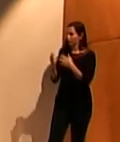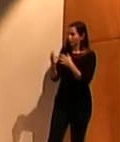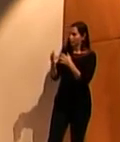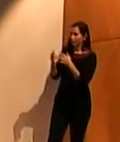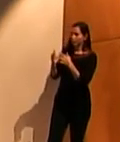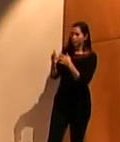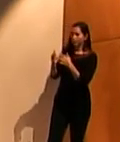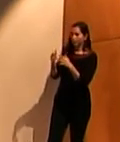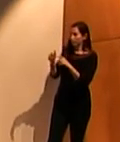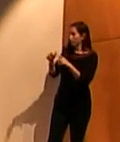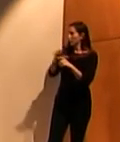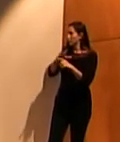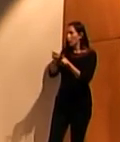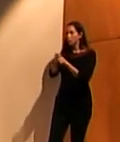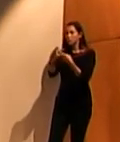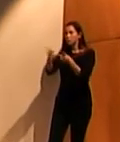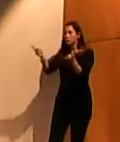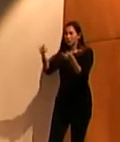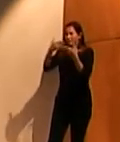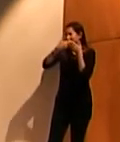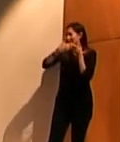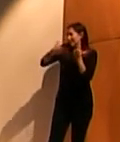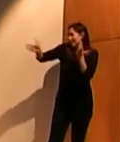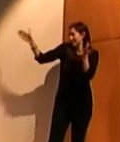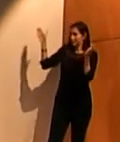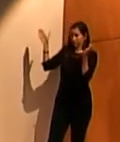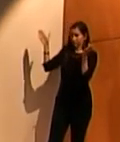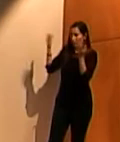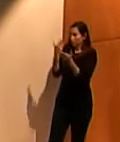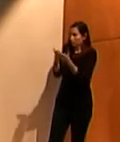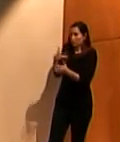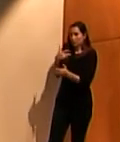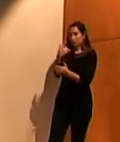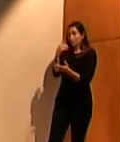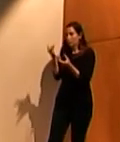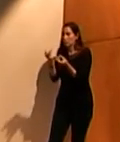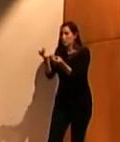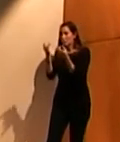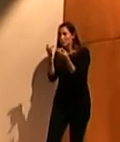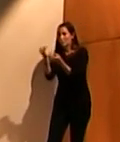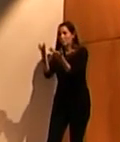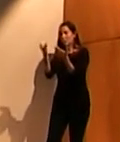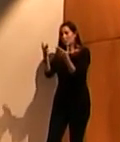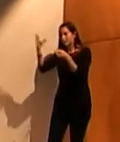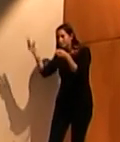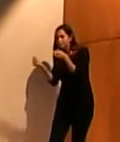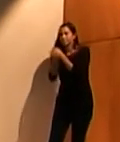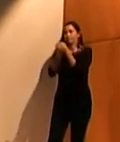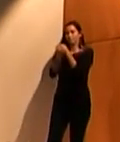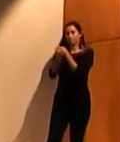publics lambda assez large, était très intéressant pour travailler cette